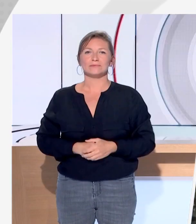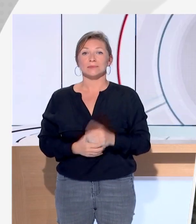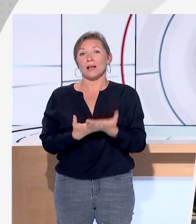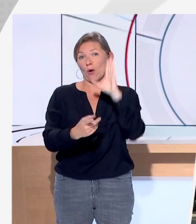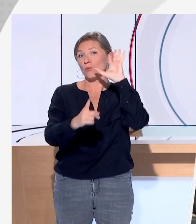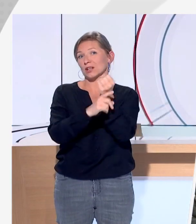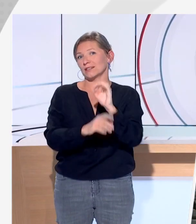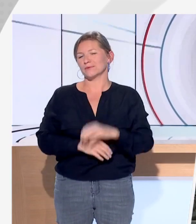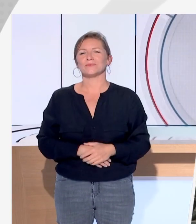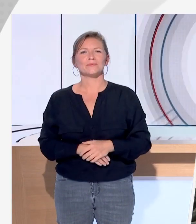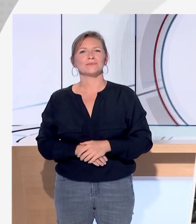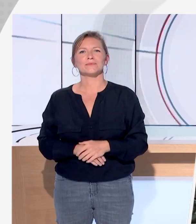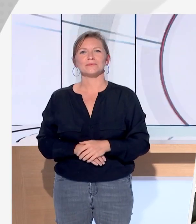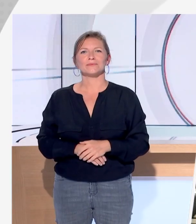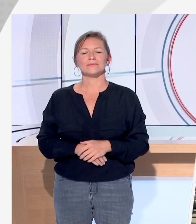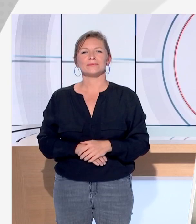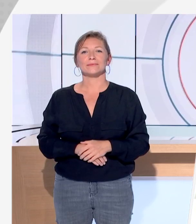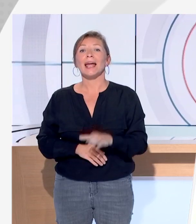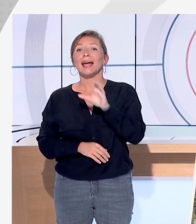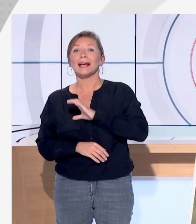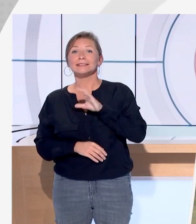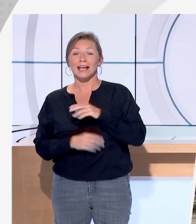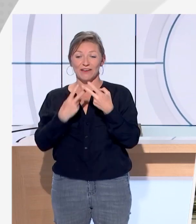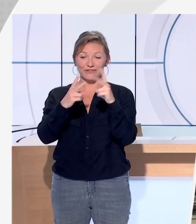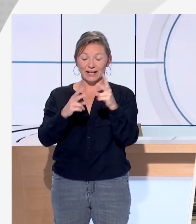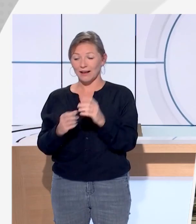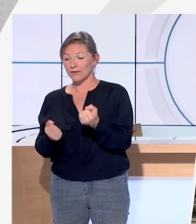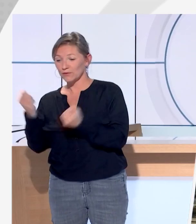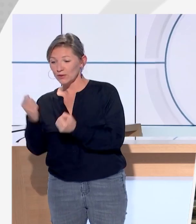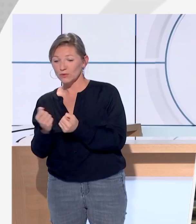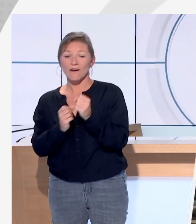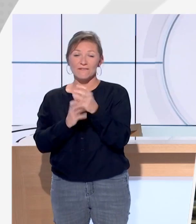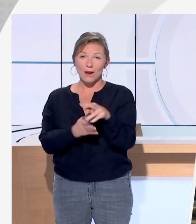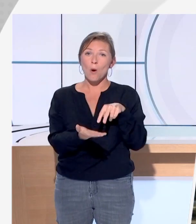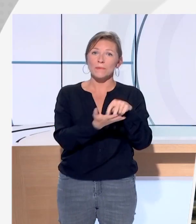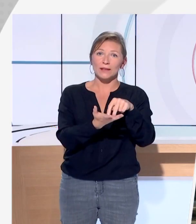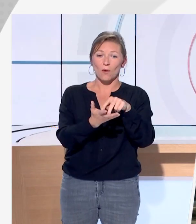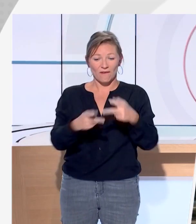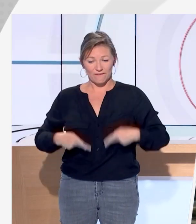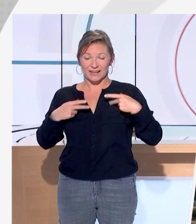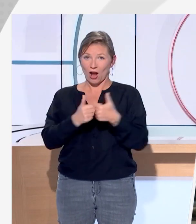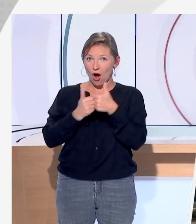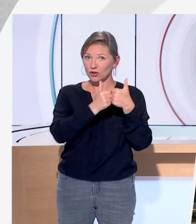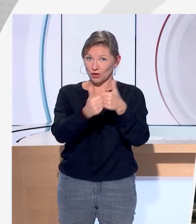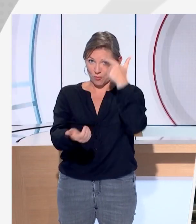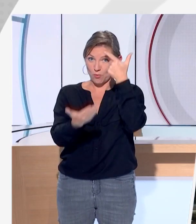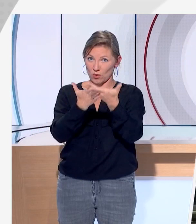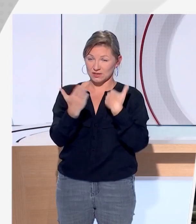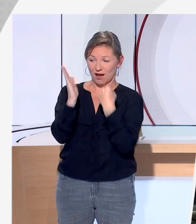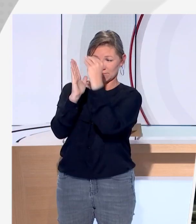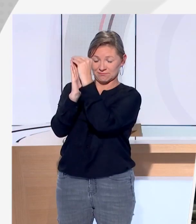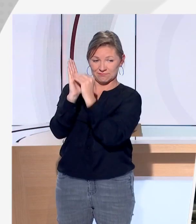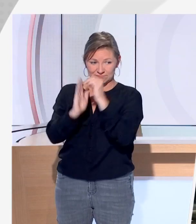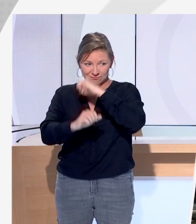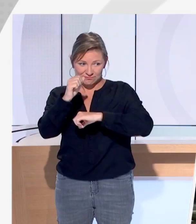but. Mieux faire coexister vélo, voiture et piétons, c'est tout l'enjeu de ce classement des villes